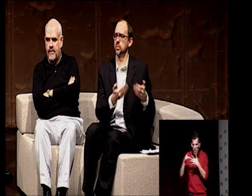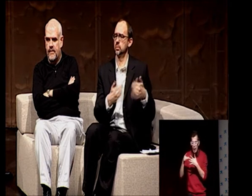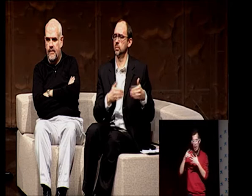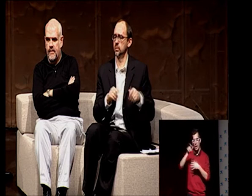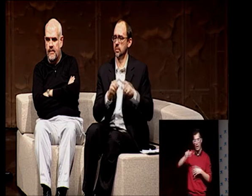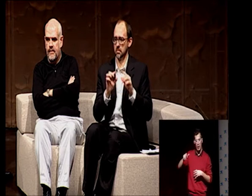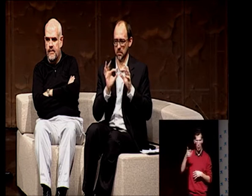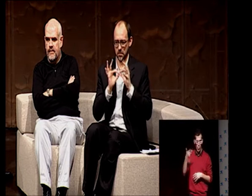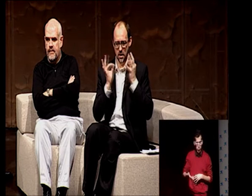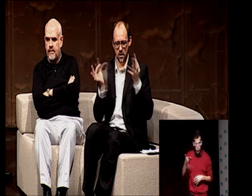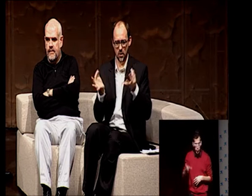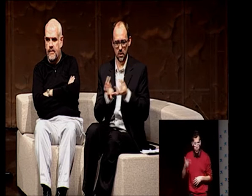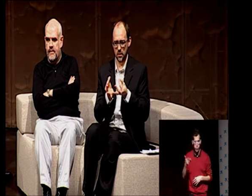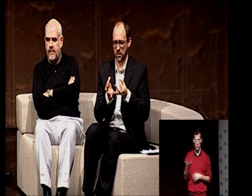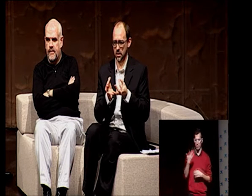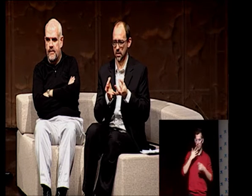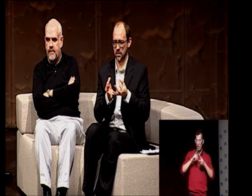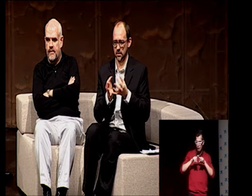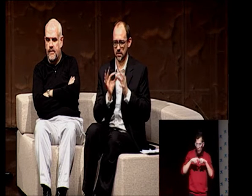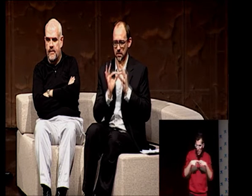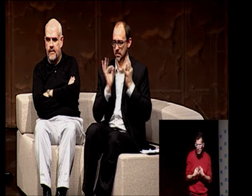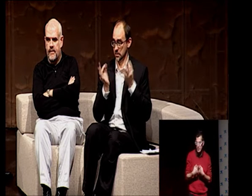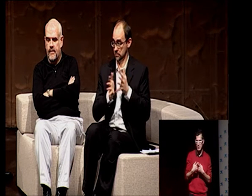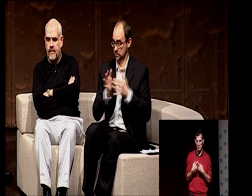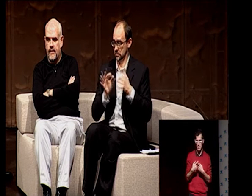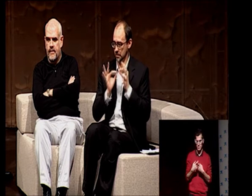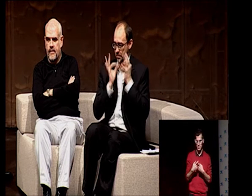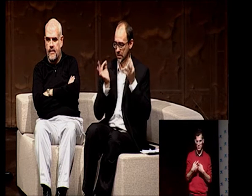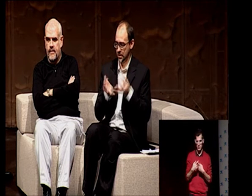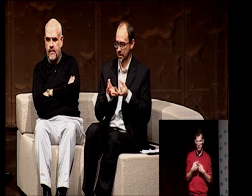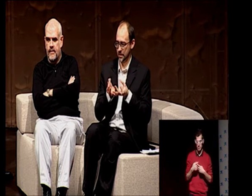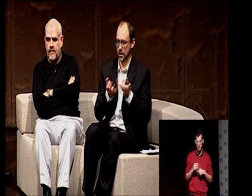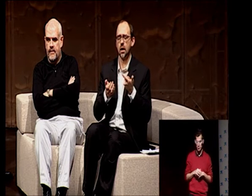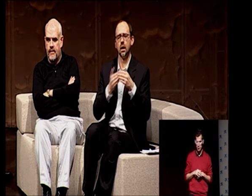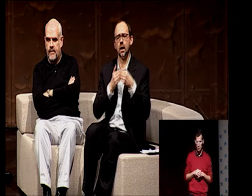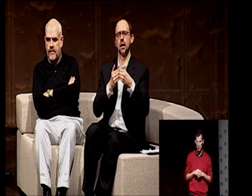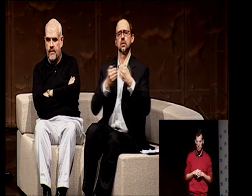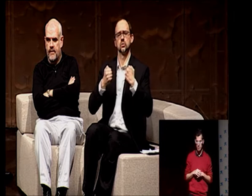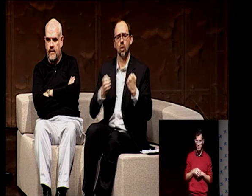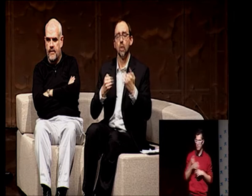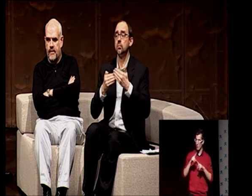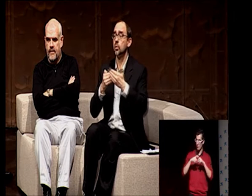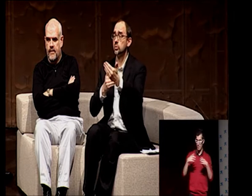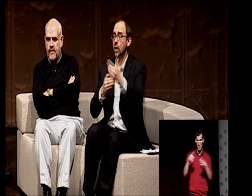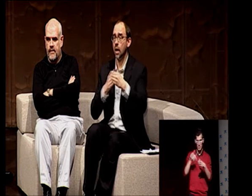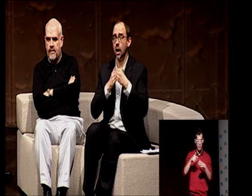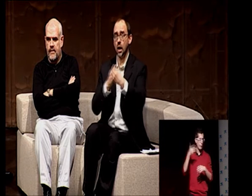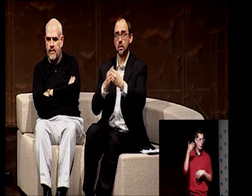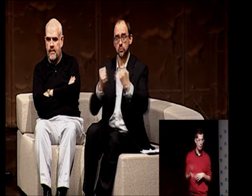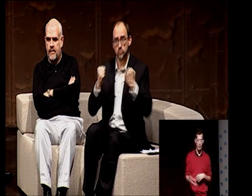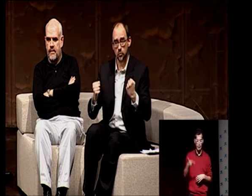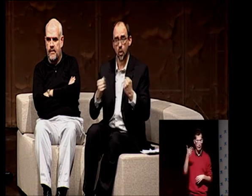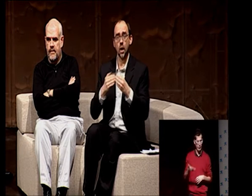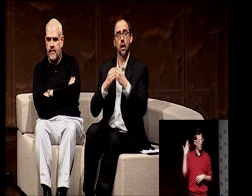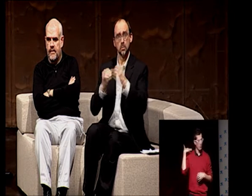creo que es Eh Lo importante es valorar y reconocer el trabajo de los líderes de las familias